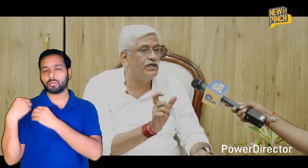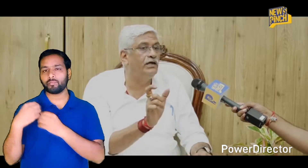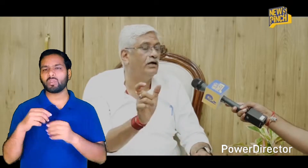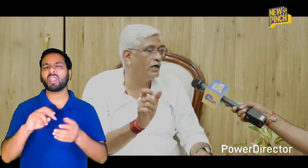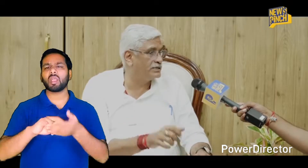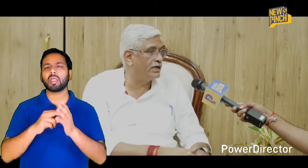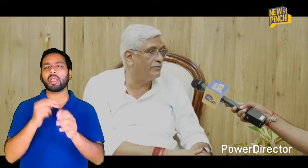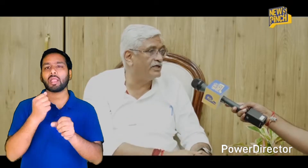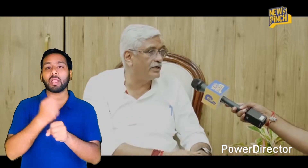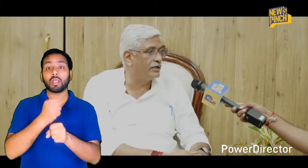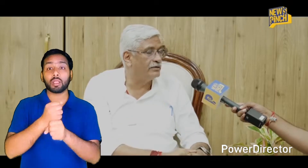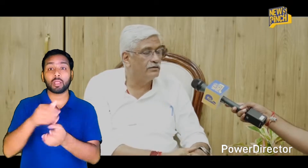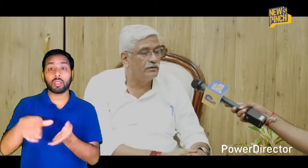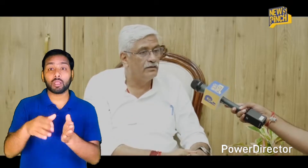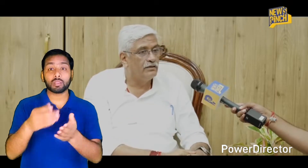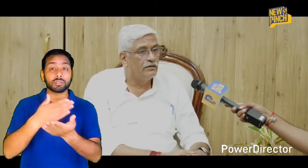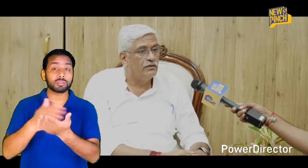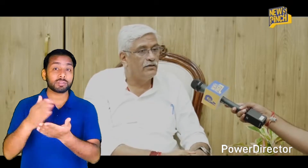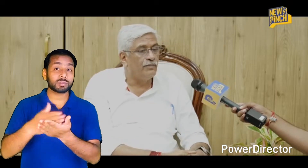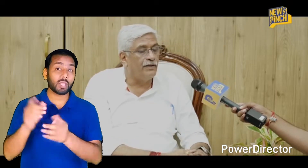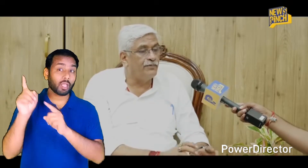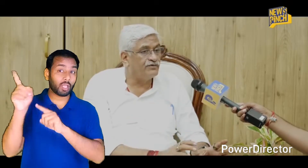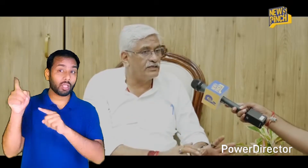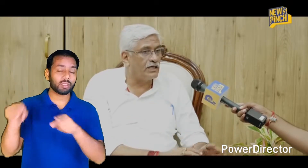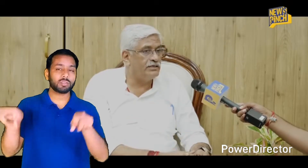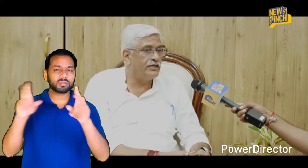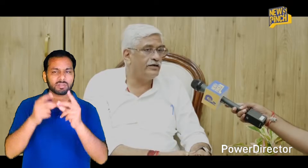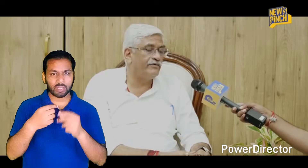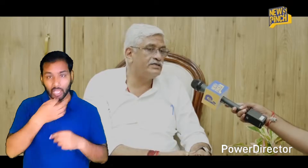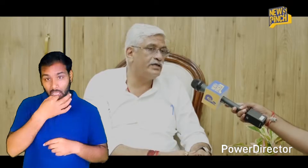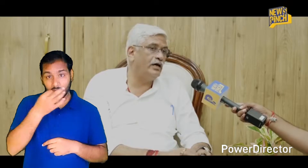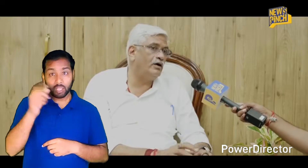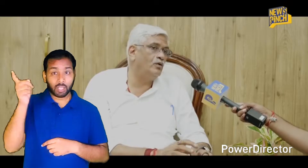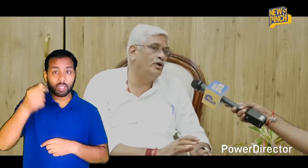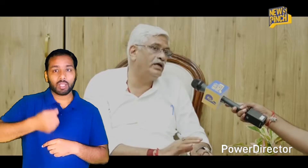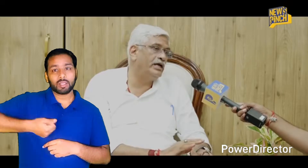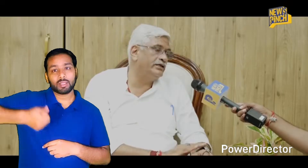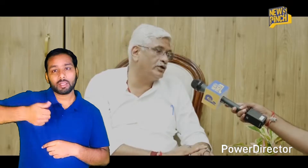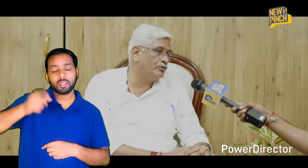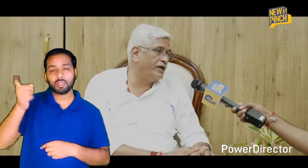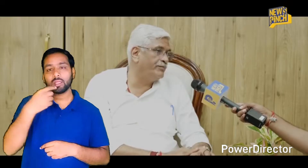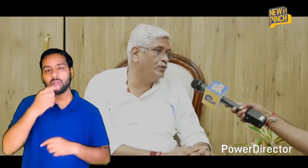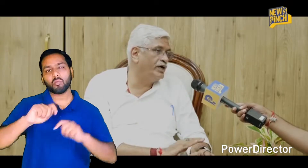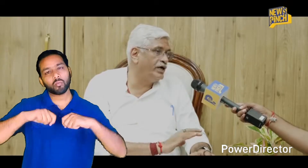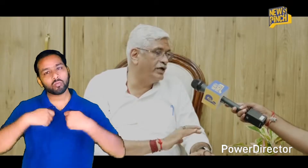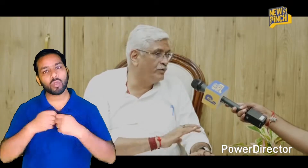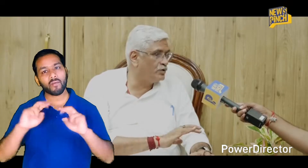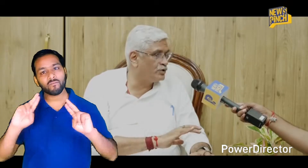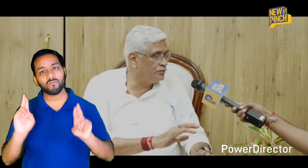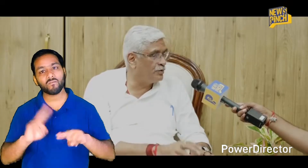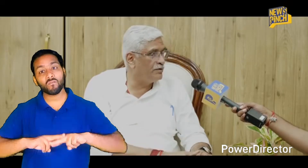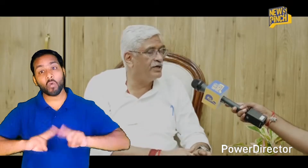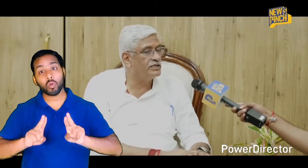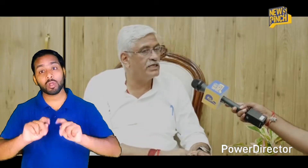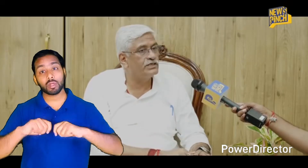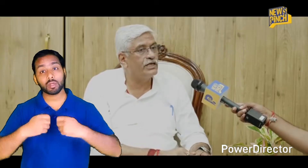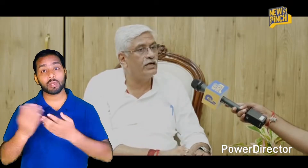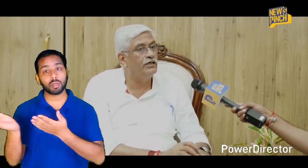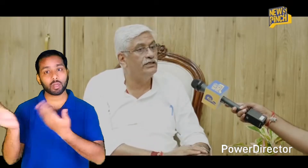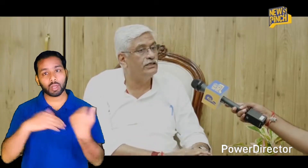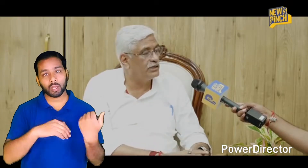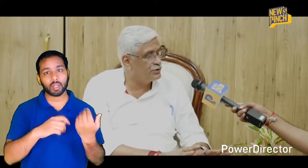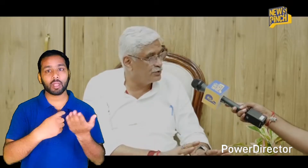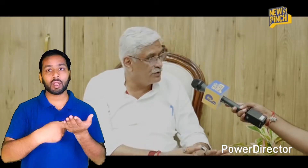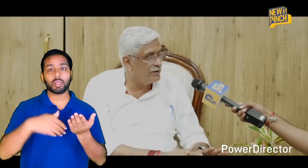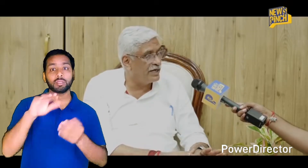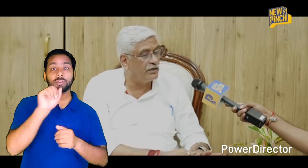कंसोर्शियम को सी गंगा ऐसा नाम दिया गया। मैंने प्रोफेसर तारे से रिक्वेस्ट किया, उनके नेतृत्व में एक पूरी टीम को जोधपुर में भेजा, जिसने